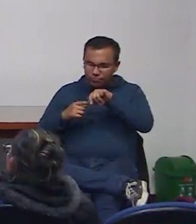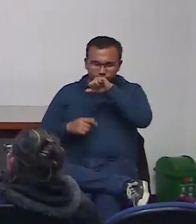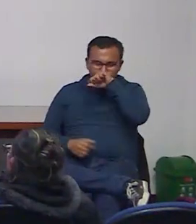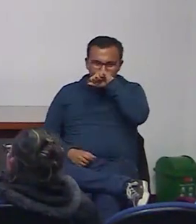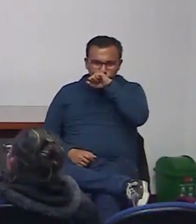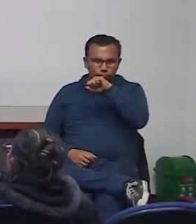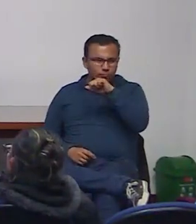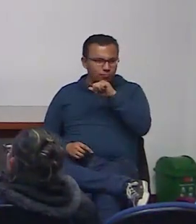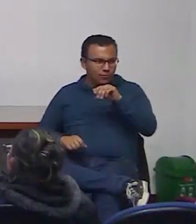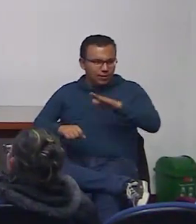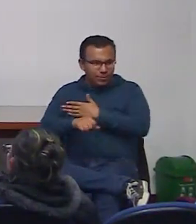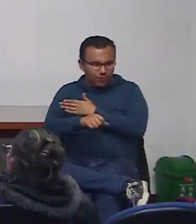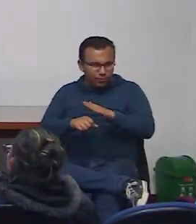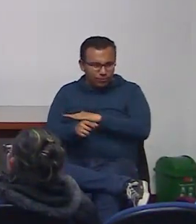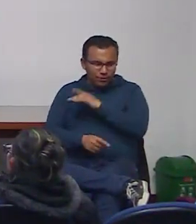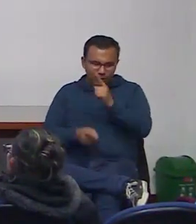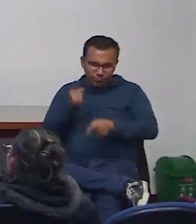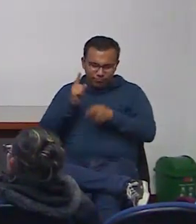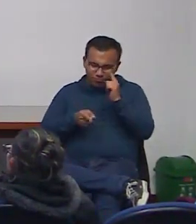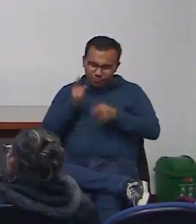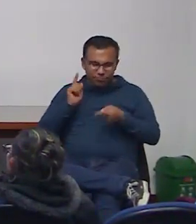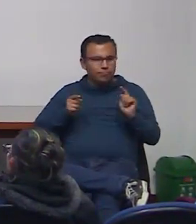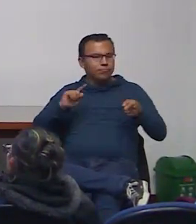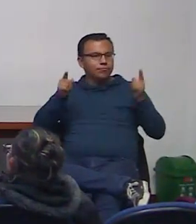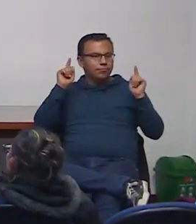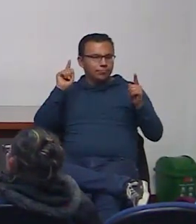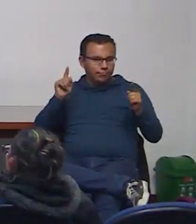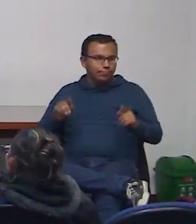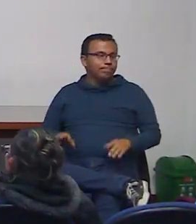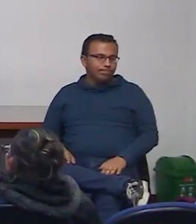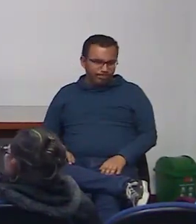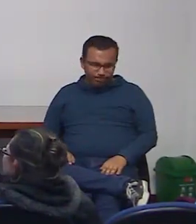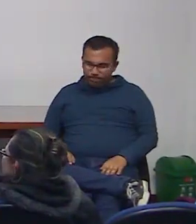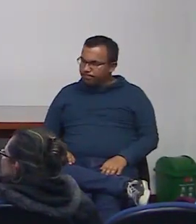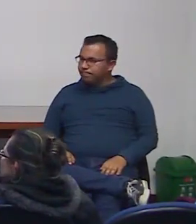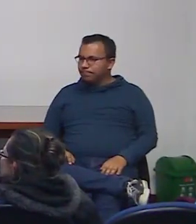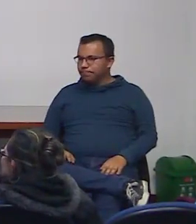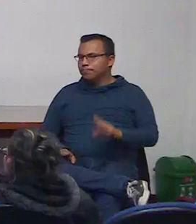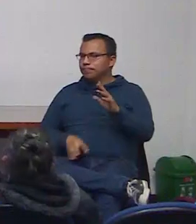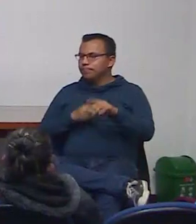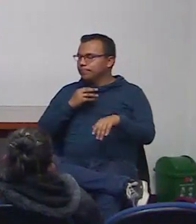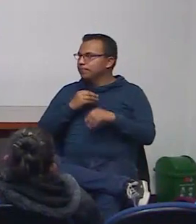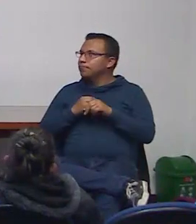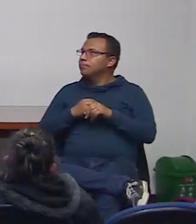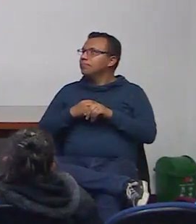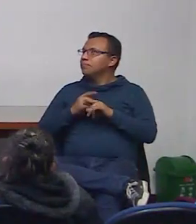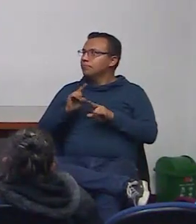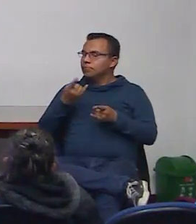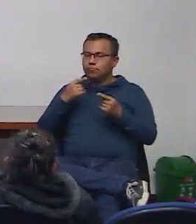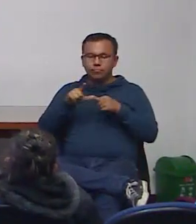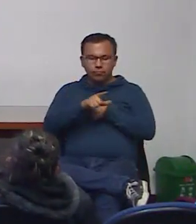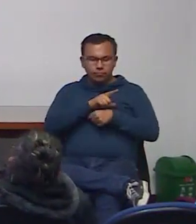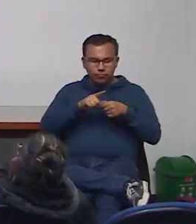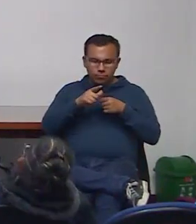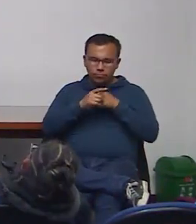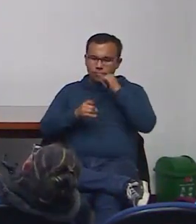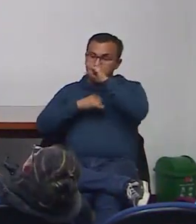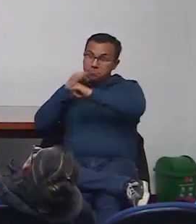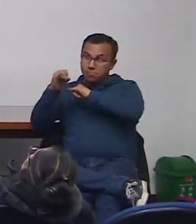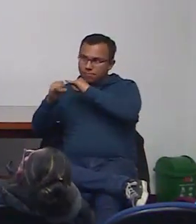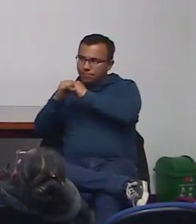es es la música es la batería y y y en esto Pues he tenido la oportunidad como decía Juli de trabajar con gente a nivel local y a nivel